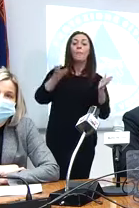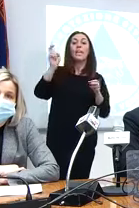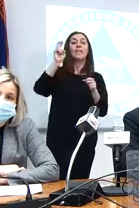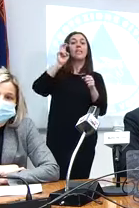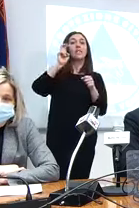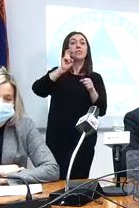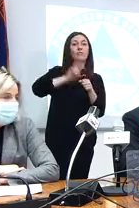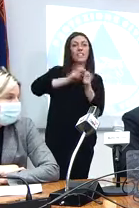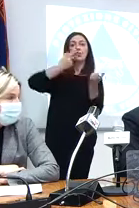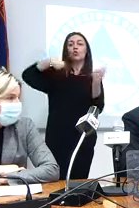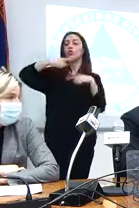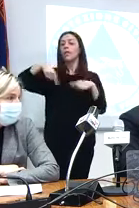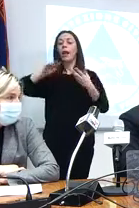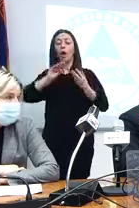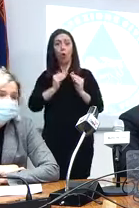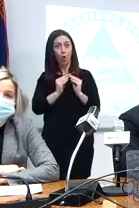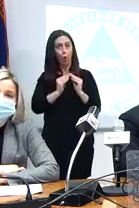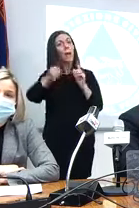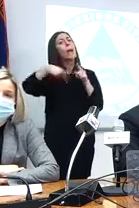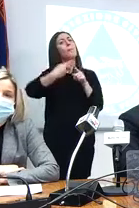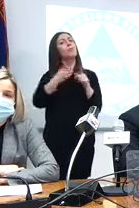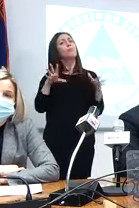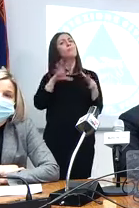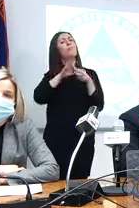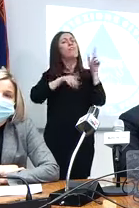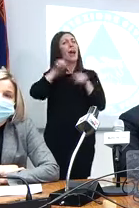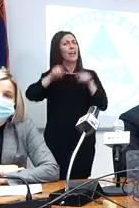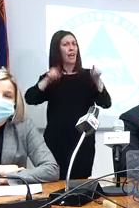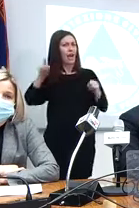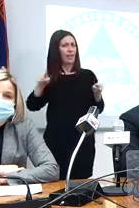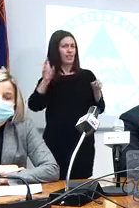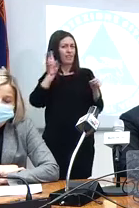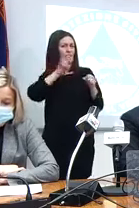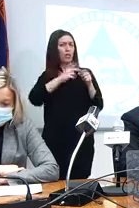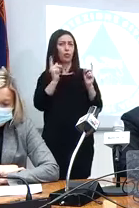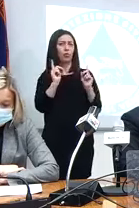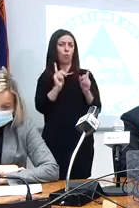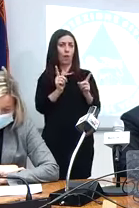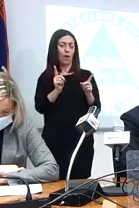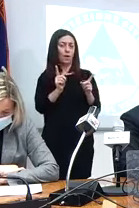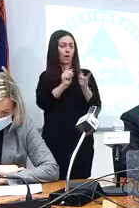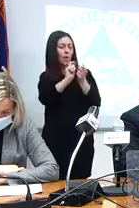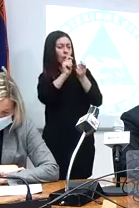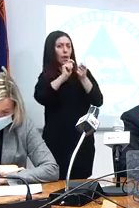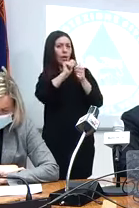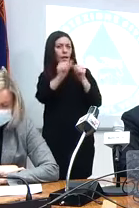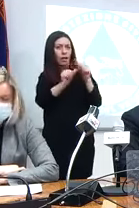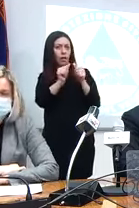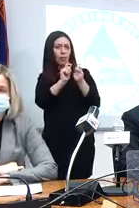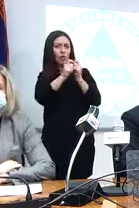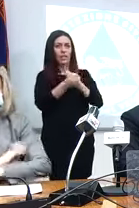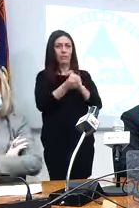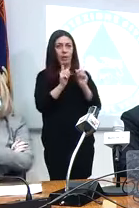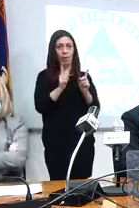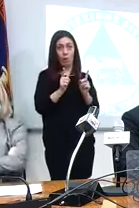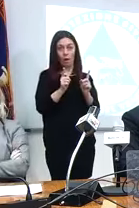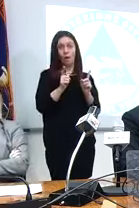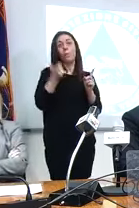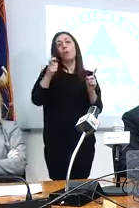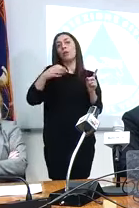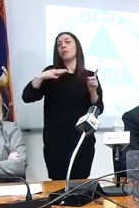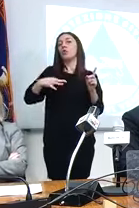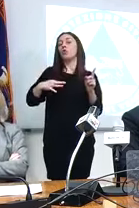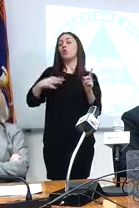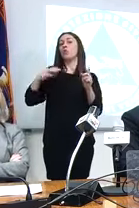E anche le varianti. E poi c'è tutto il discorso che vi dicevo ieri, che adesso anche l'Istituto Superiore di Sanità dice di lavorare fortissimamente